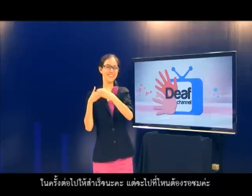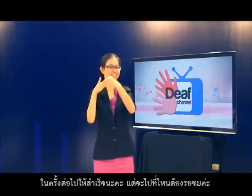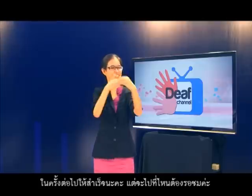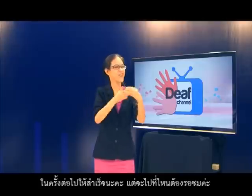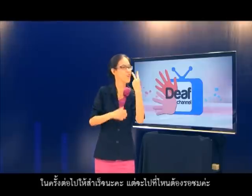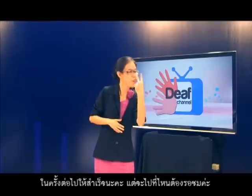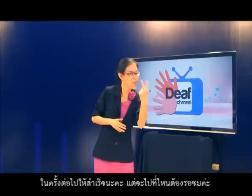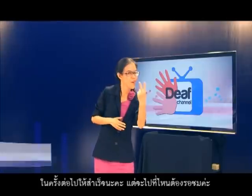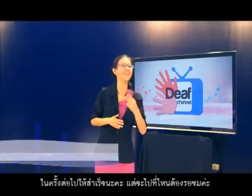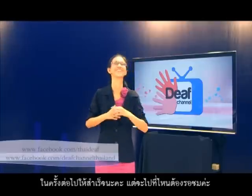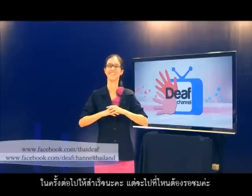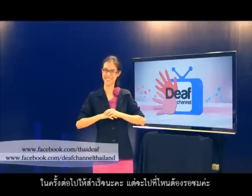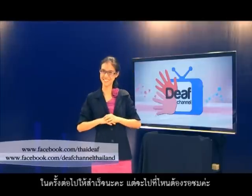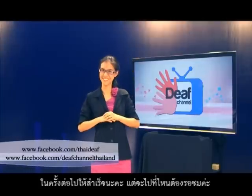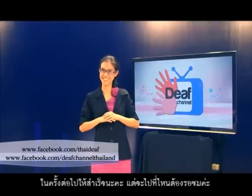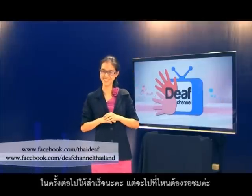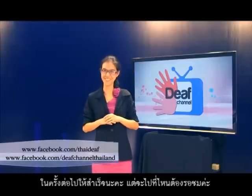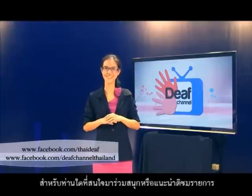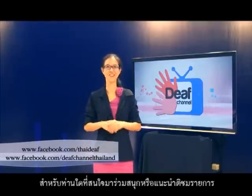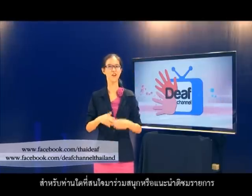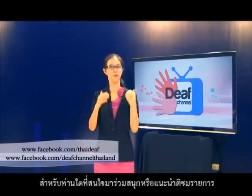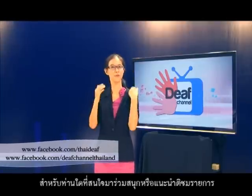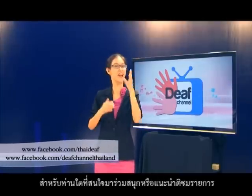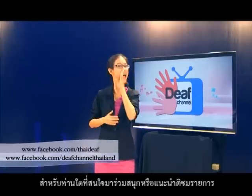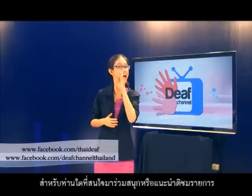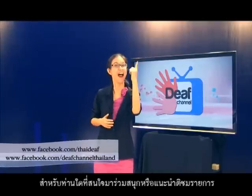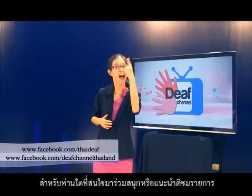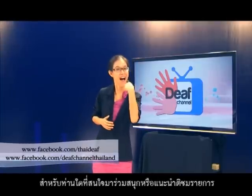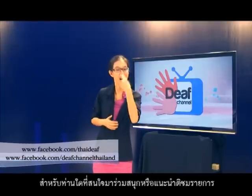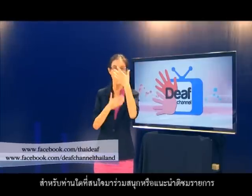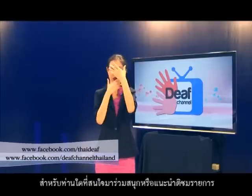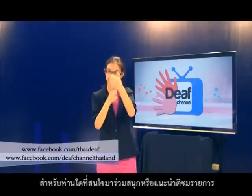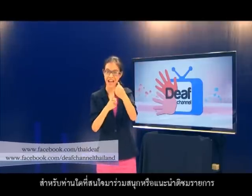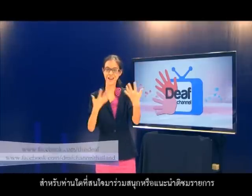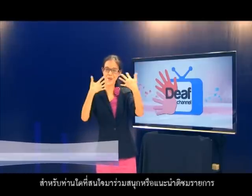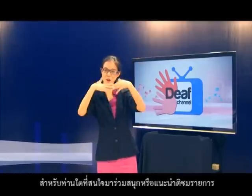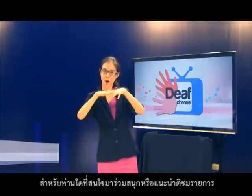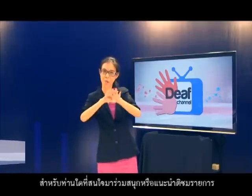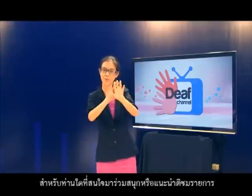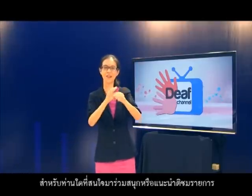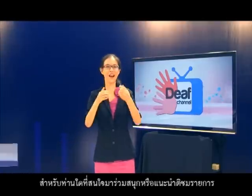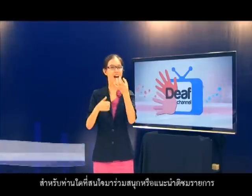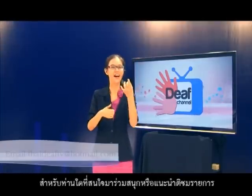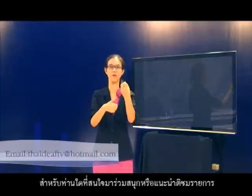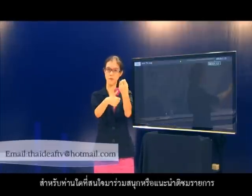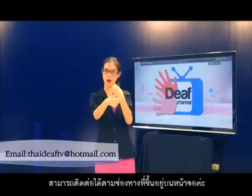แต่จะไปที่ไหนนั้นต้องรอชมในครั้งหน้าค่ะสำหรับท่านใดที่สนใจมาร่วมสนุกหรือแนะนำติชมรายการสามารถ